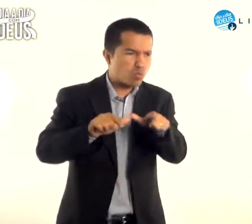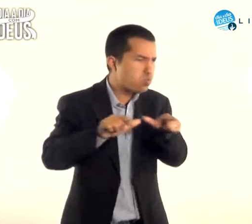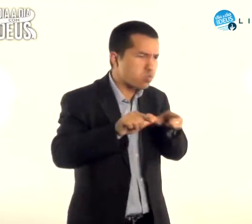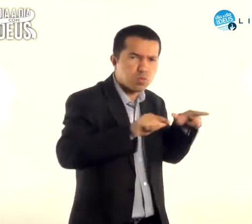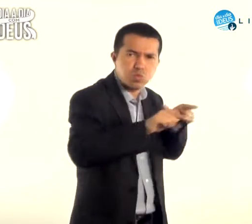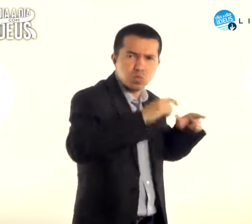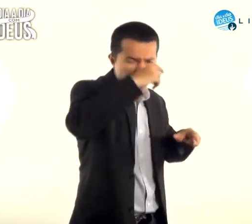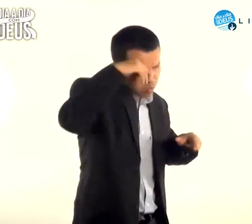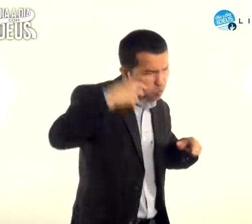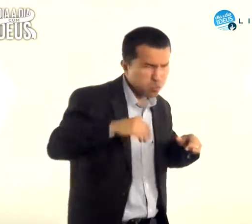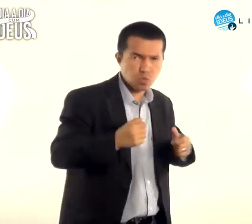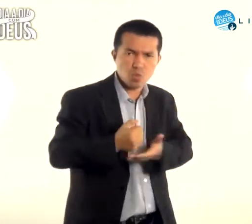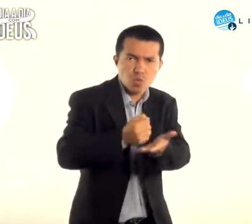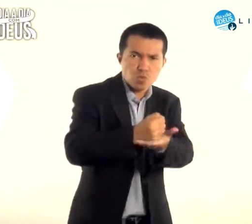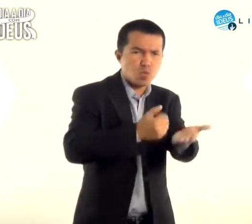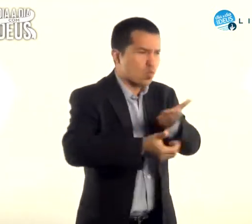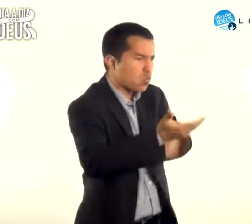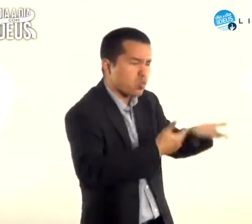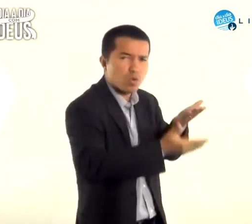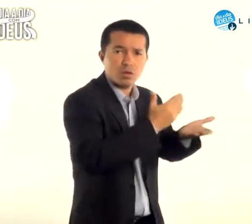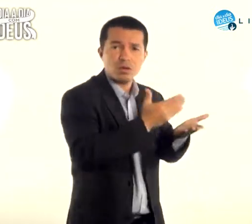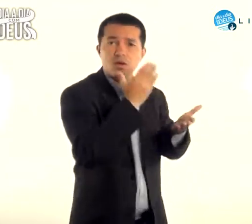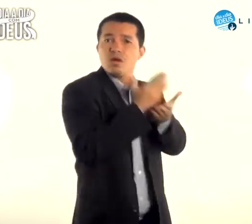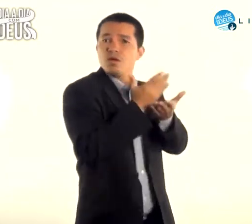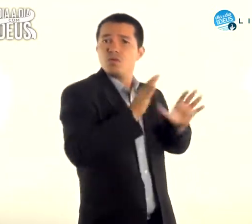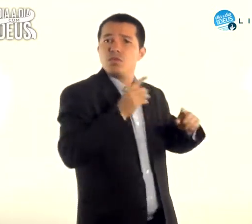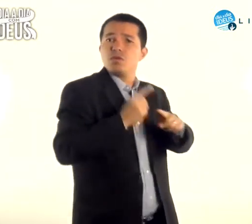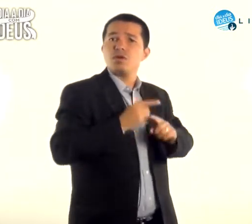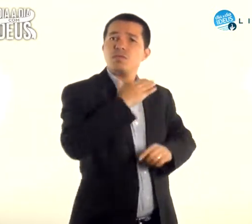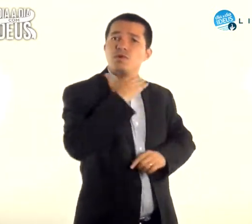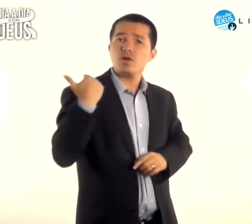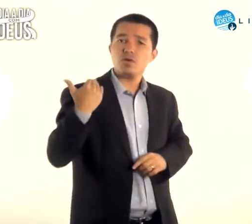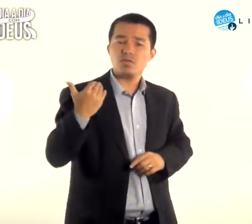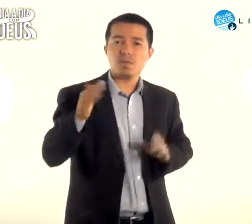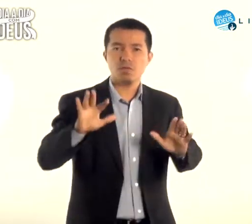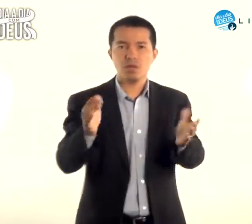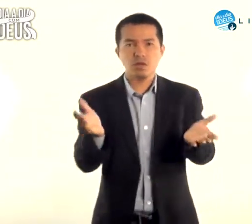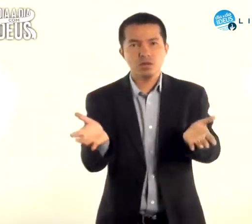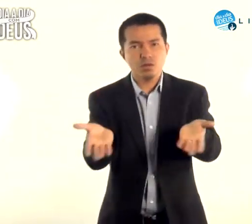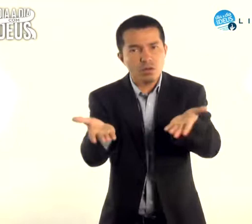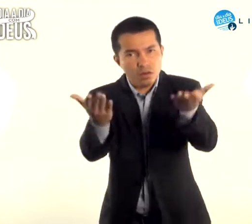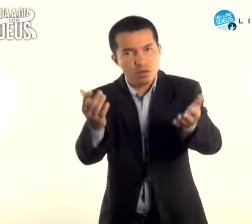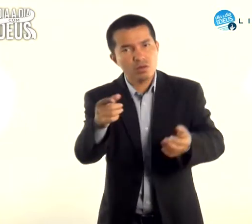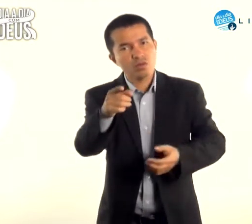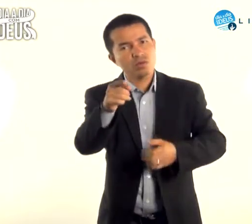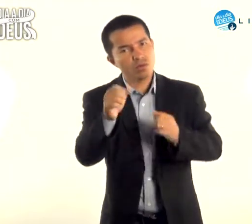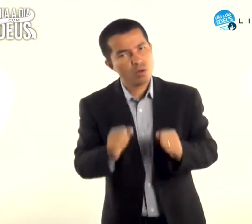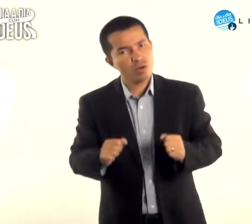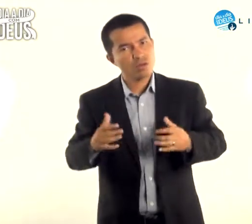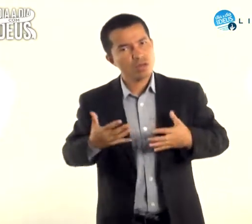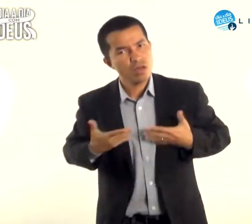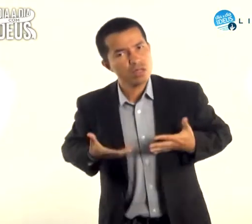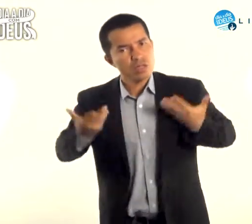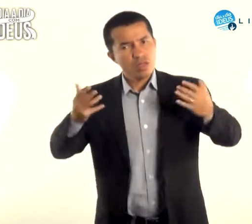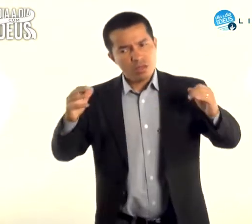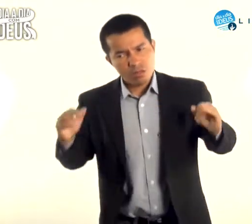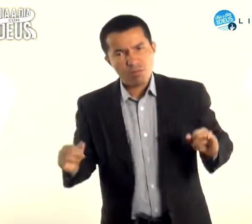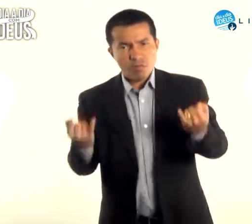o teu pão e bebe com um bom coração o teu vinho, pois já Deus se agrada das tuas obras. Em todo tempo